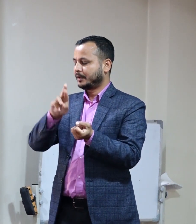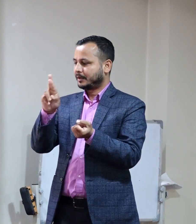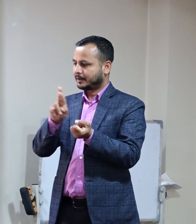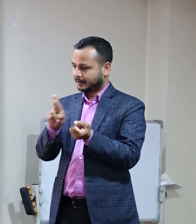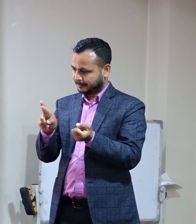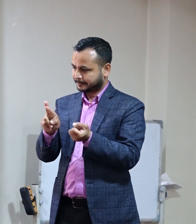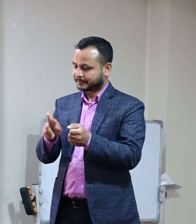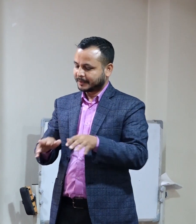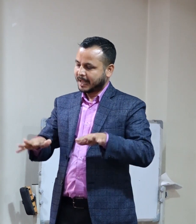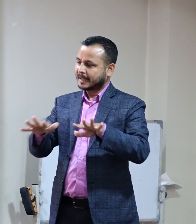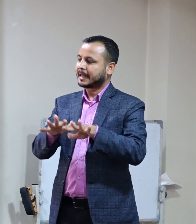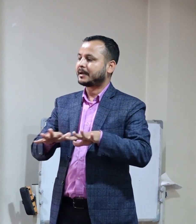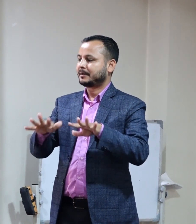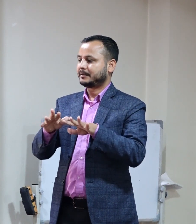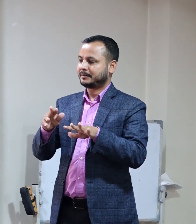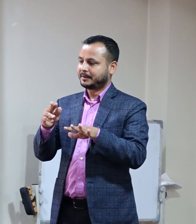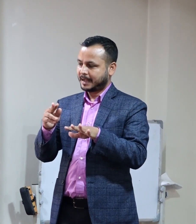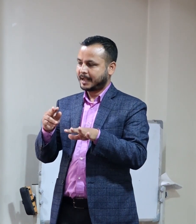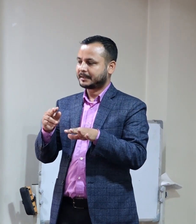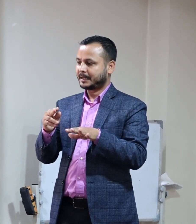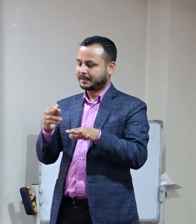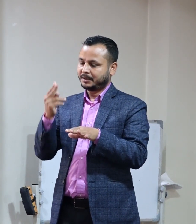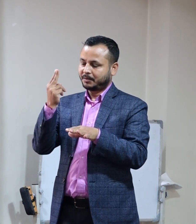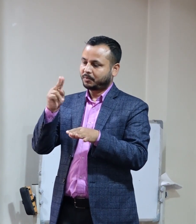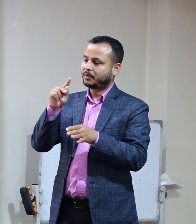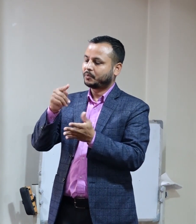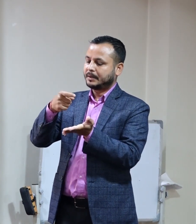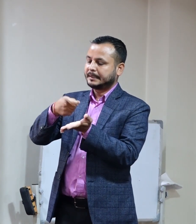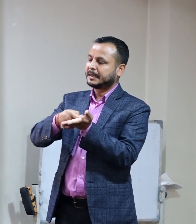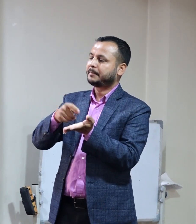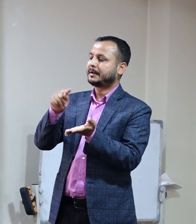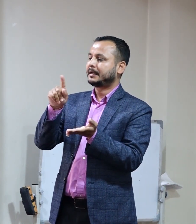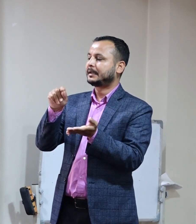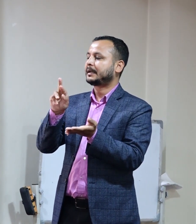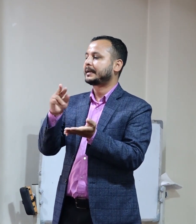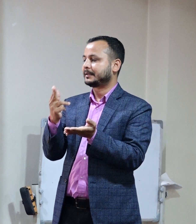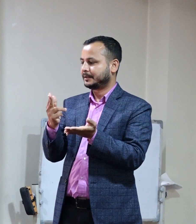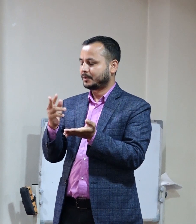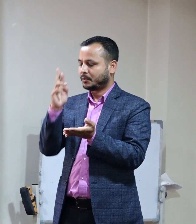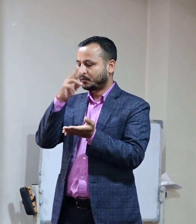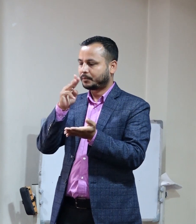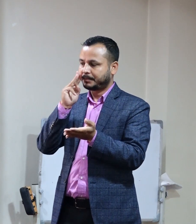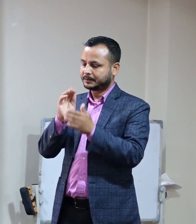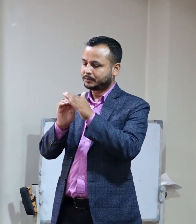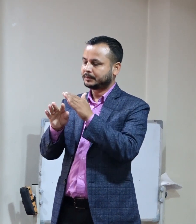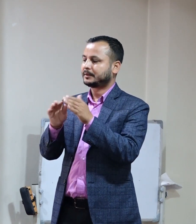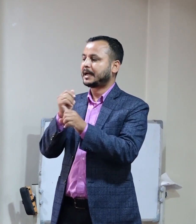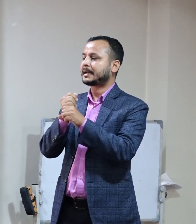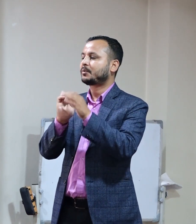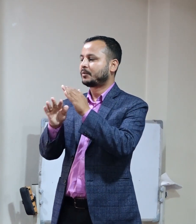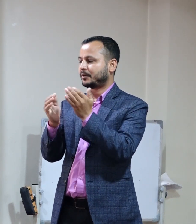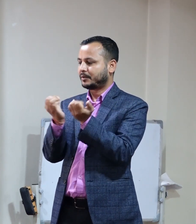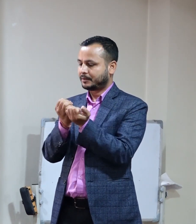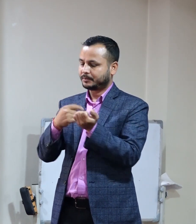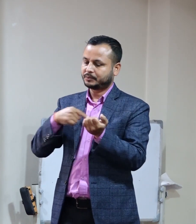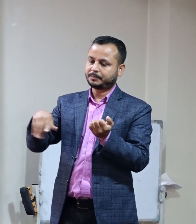भरपर्दो र आधार आहारसहितको नियमनकारी